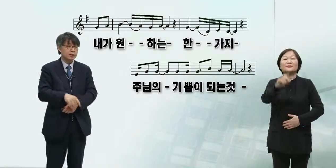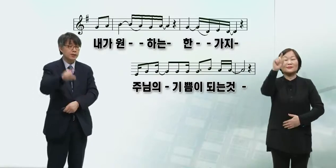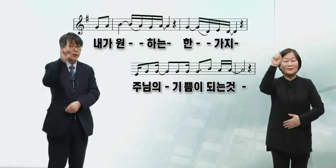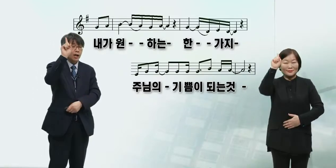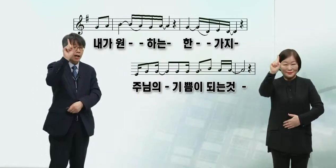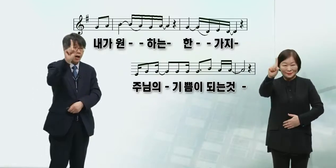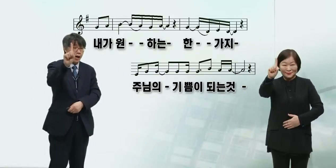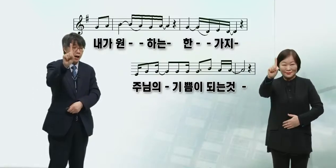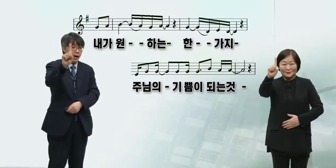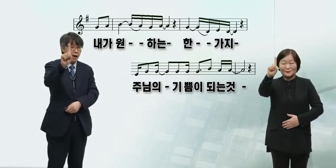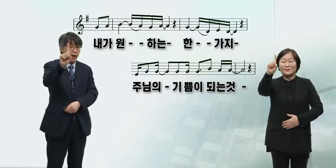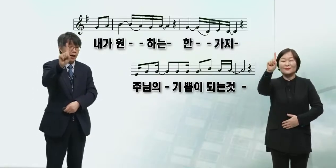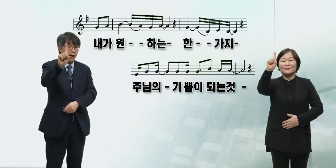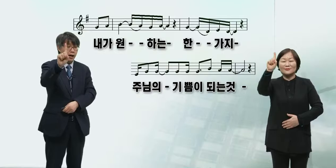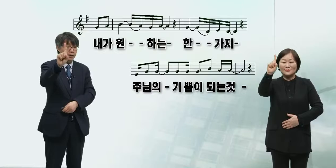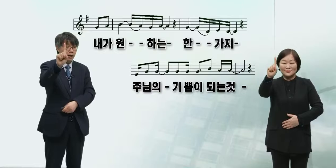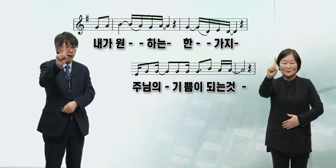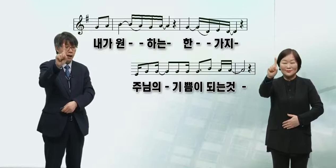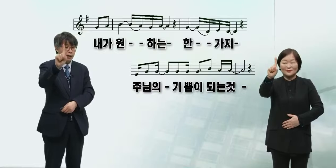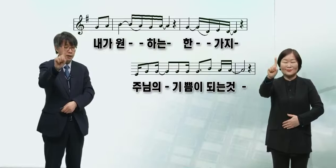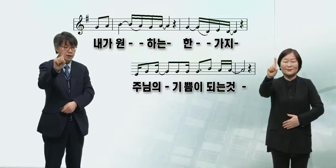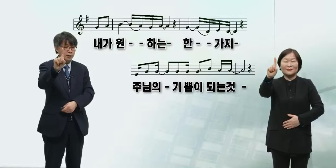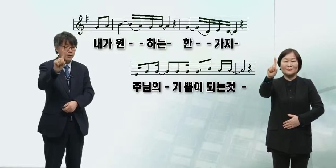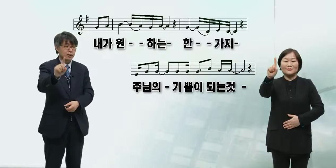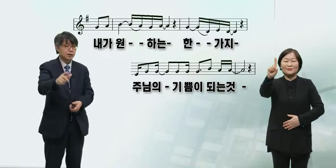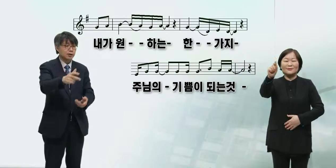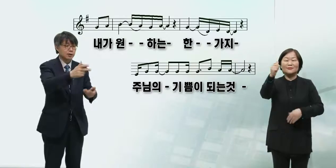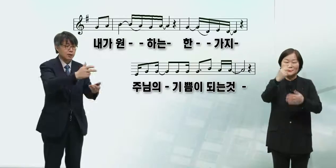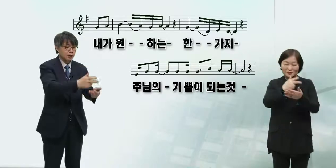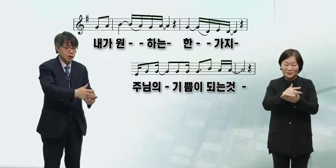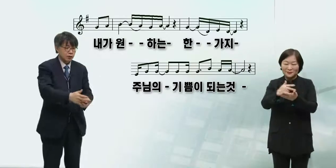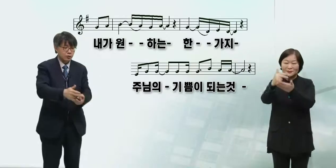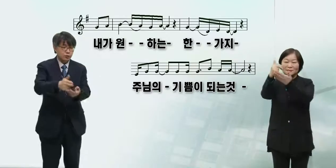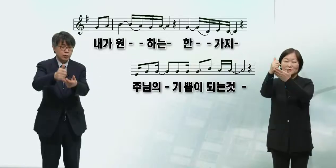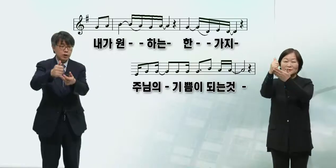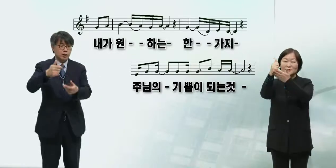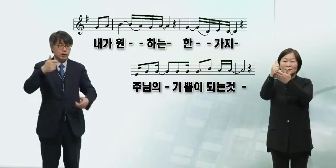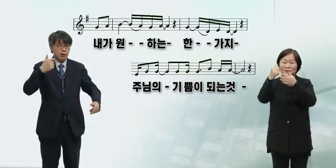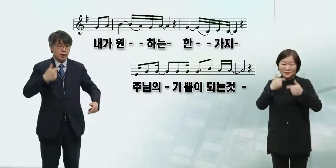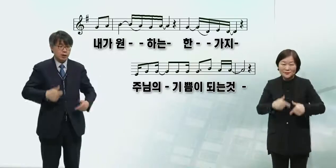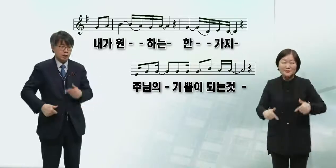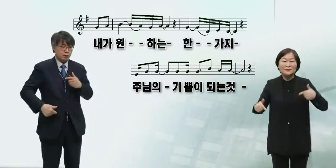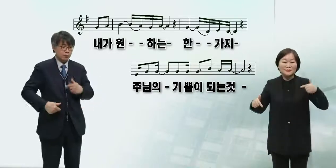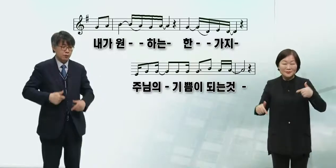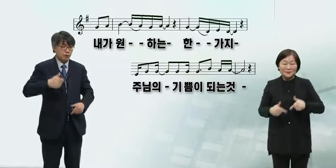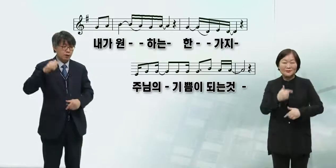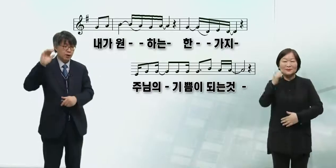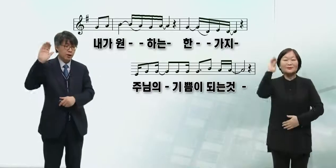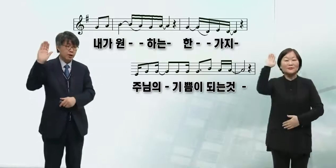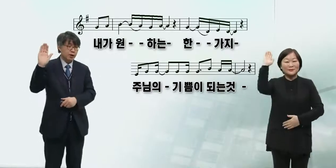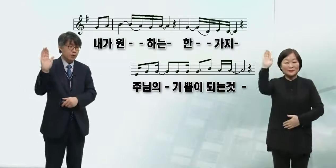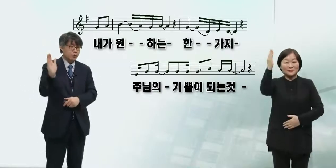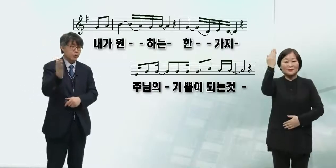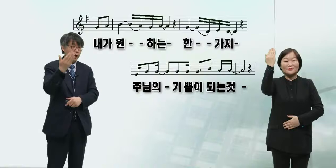원하는 한 가지, 주님의 기쁨이